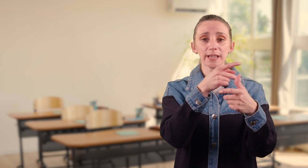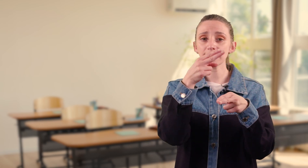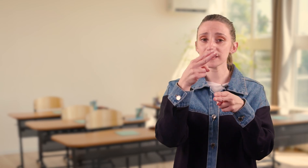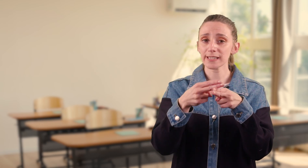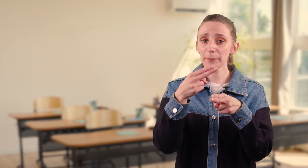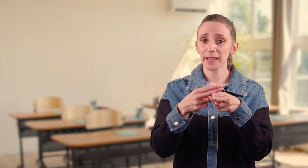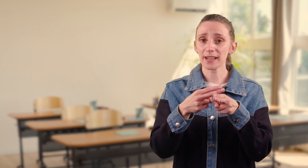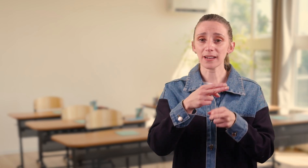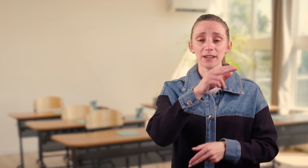premier s'appelle